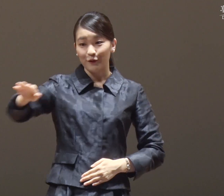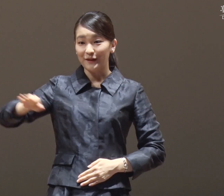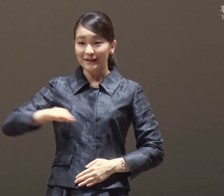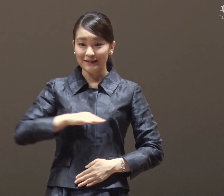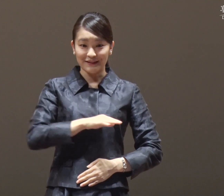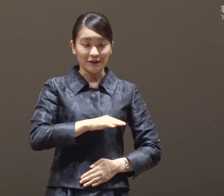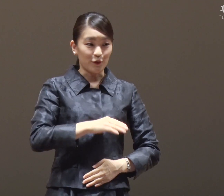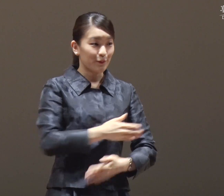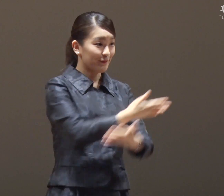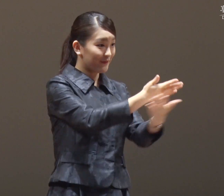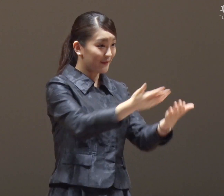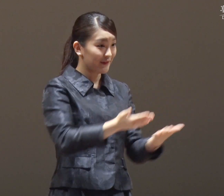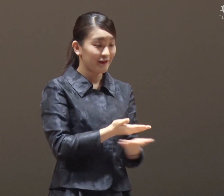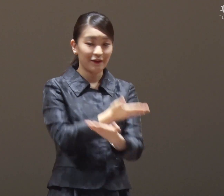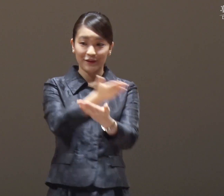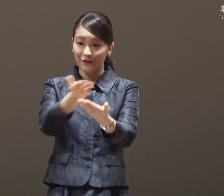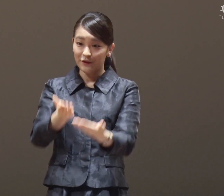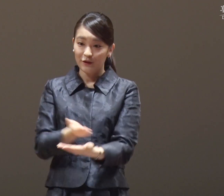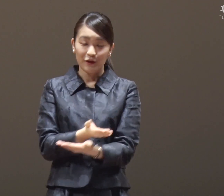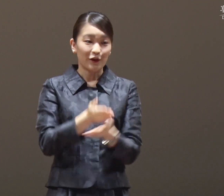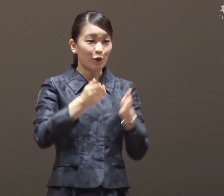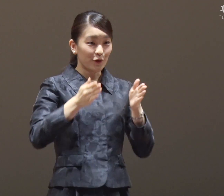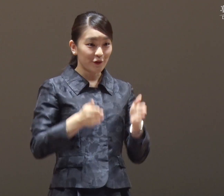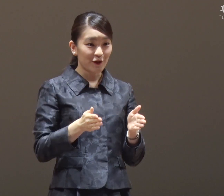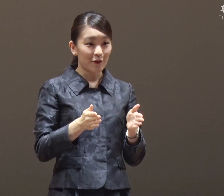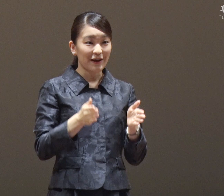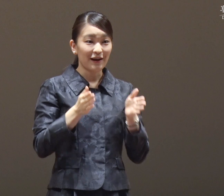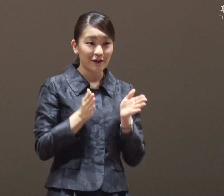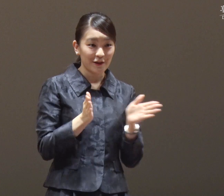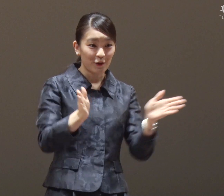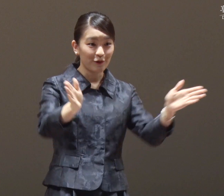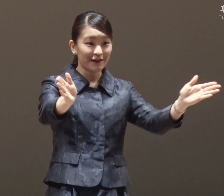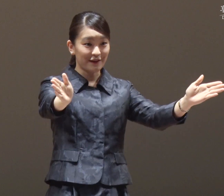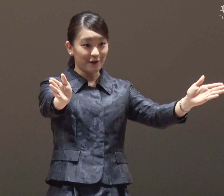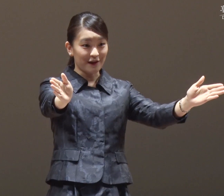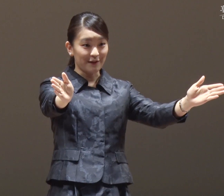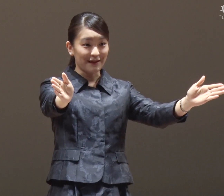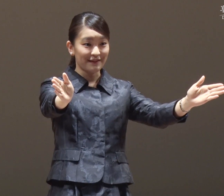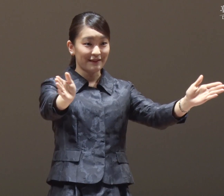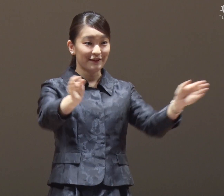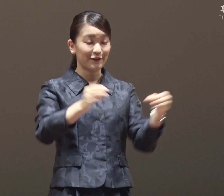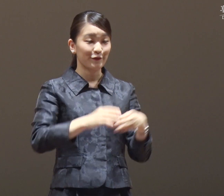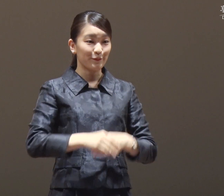私たちの交流の幅が大きく広がります